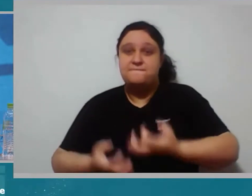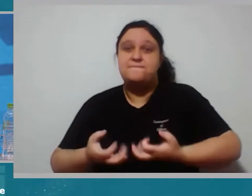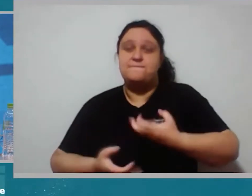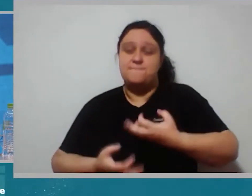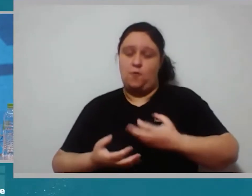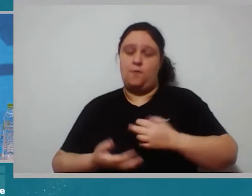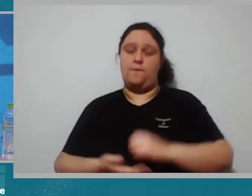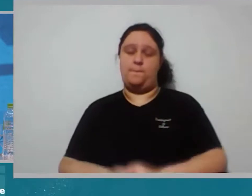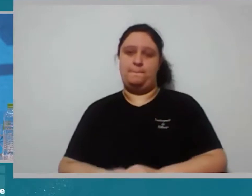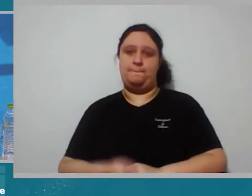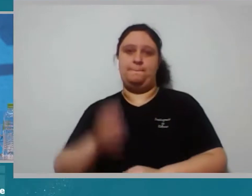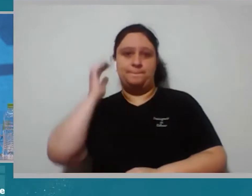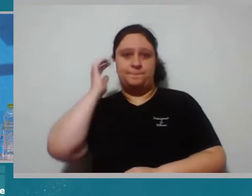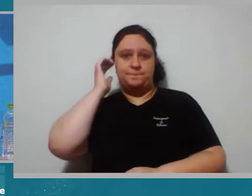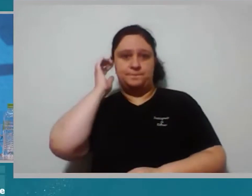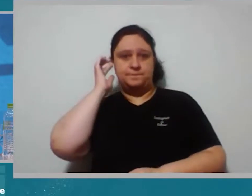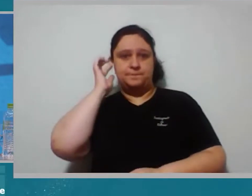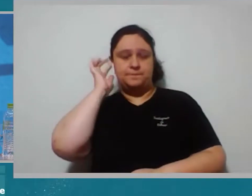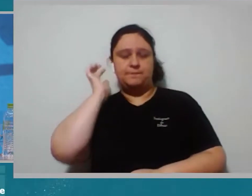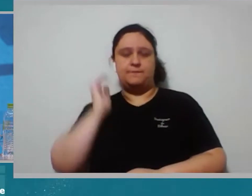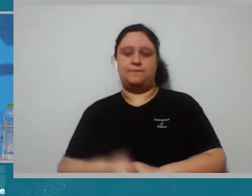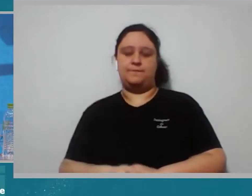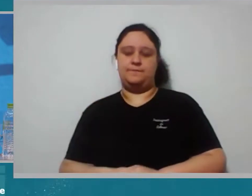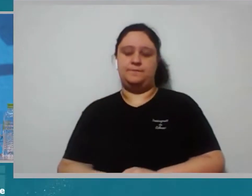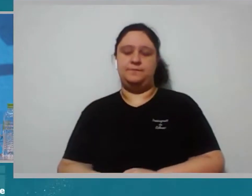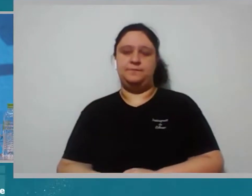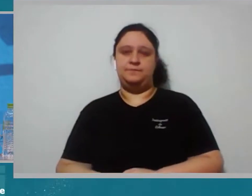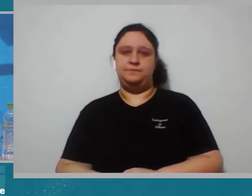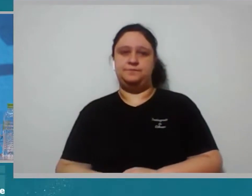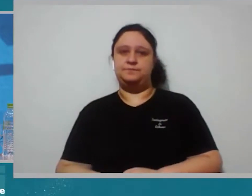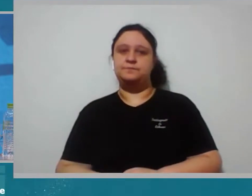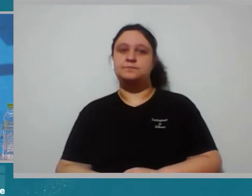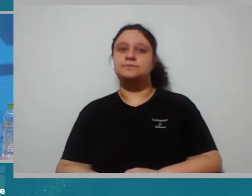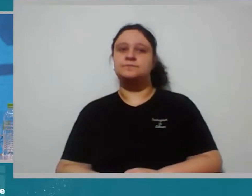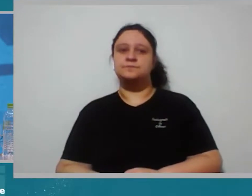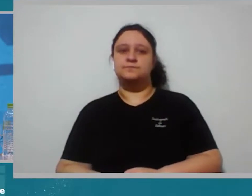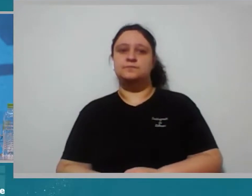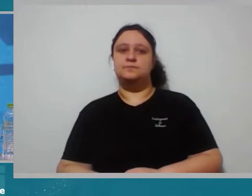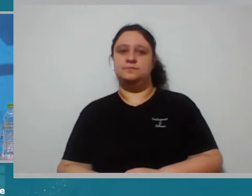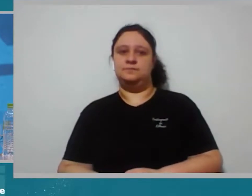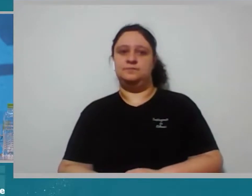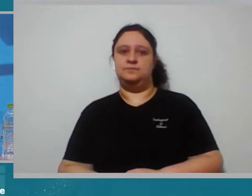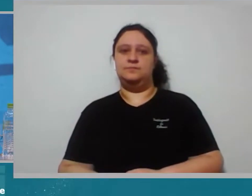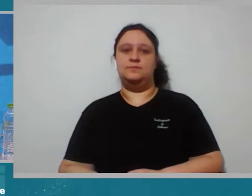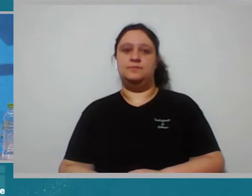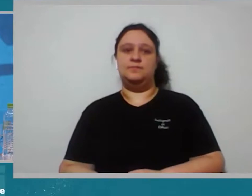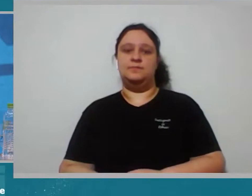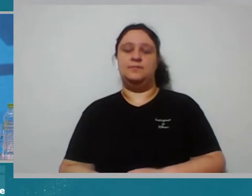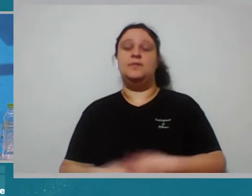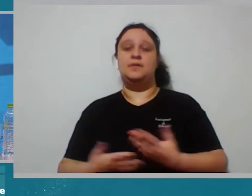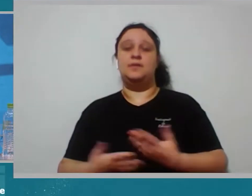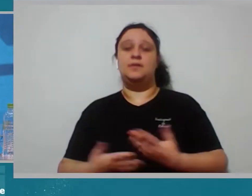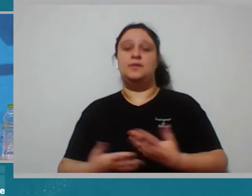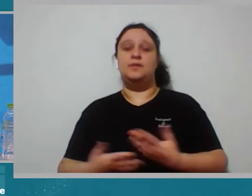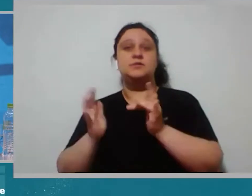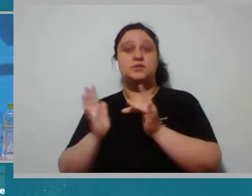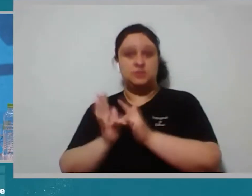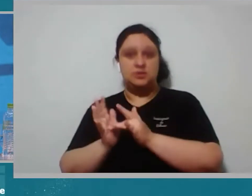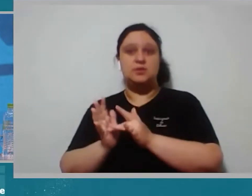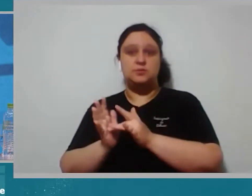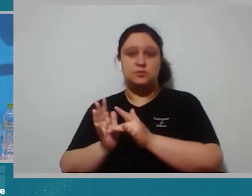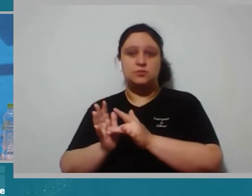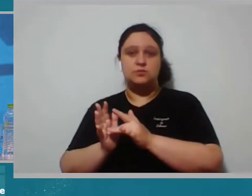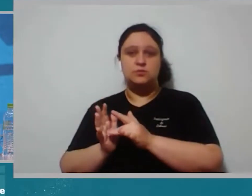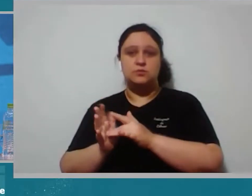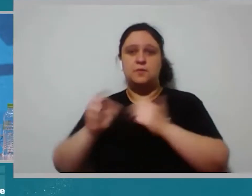aí, né? Não acontece nada, mas o Senhor Jesus, ele vos batizará com Espírito Santo.